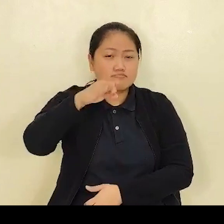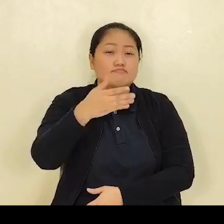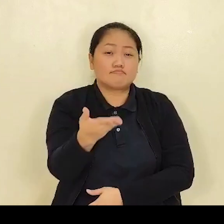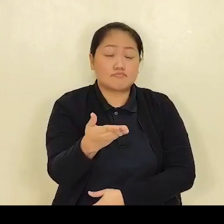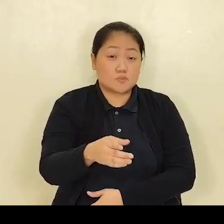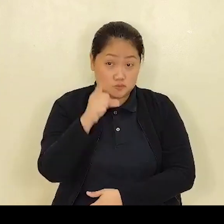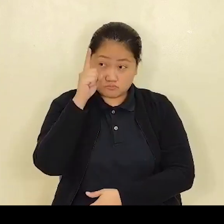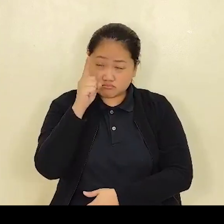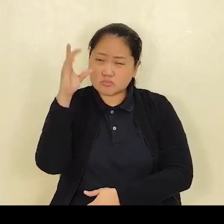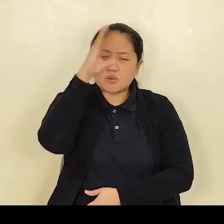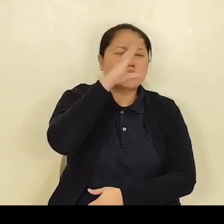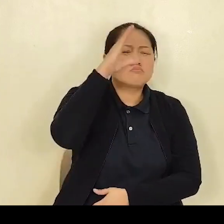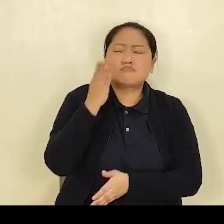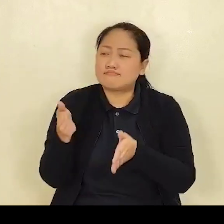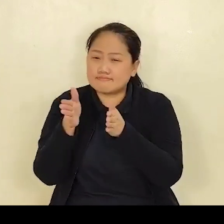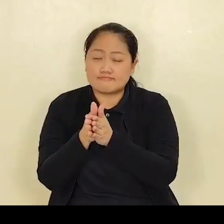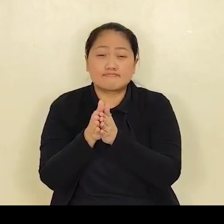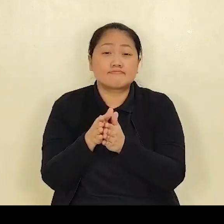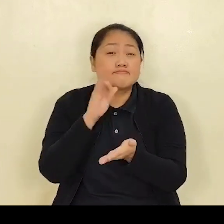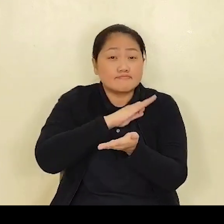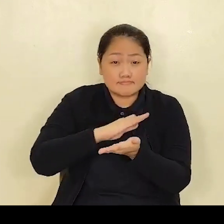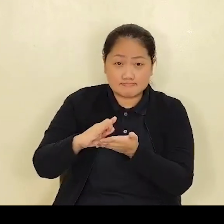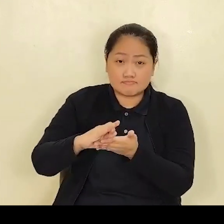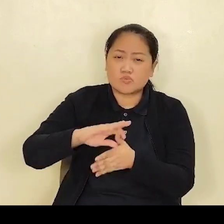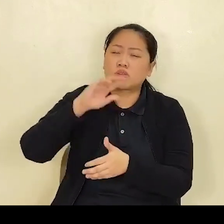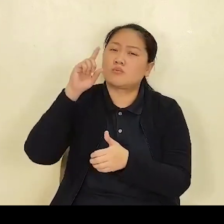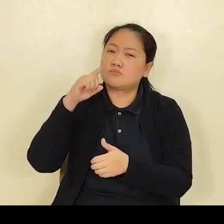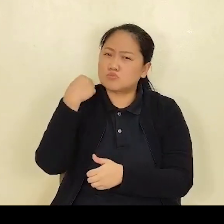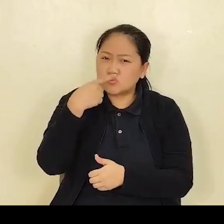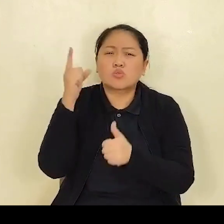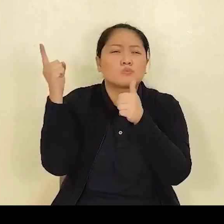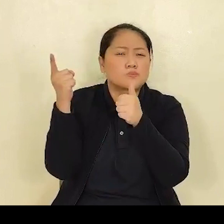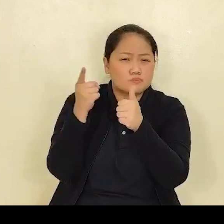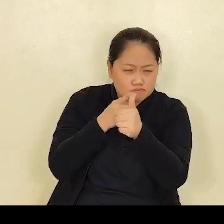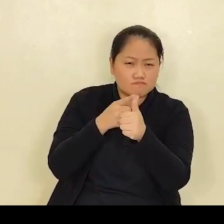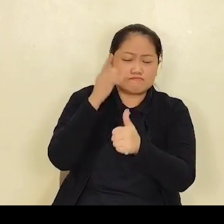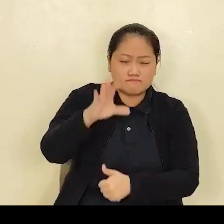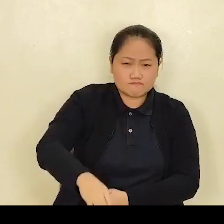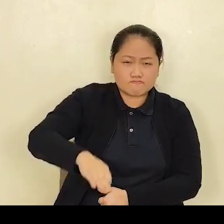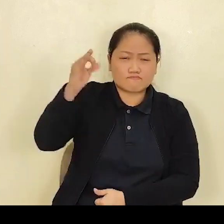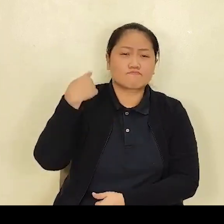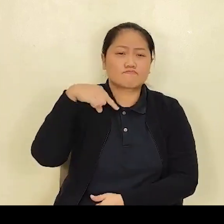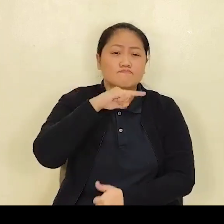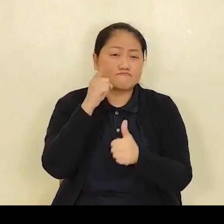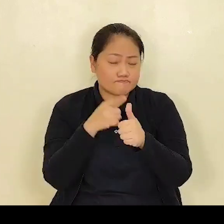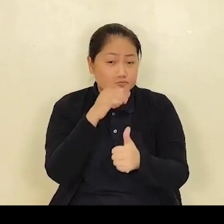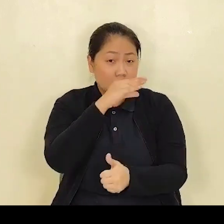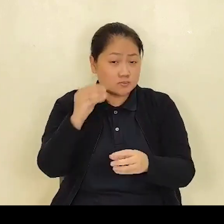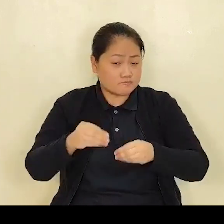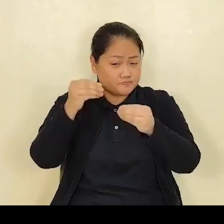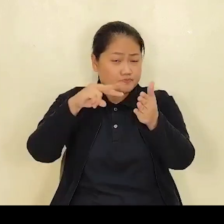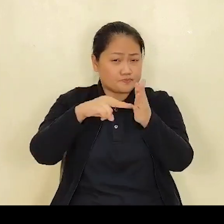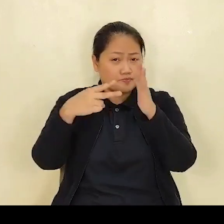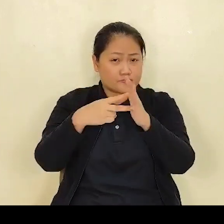are looking for to ask for forgiveness was actually the one who found us first and now gives meaning to the